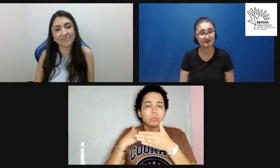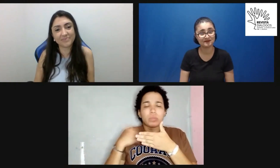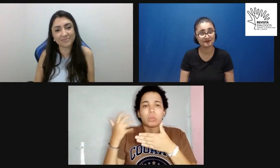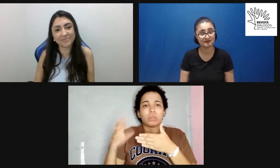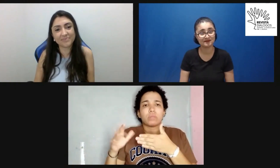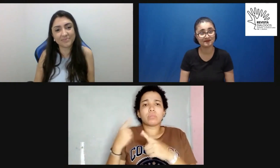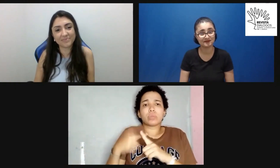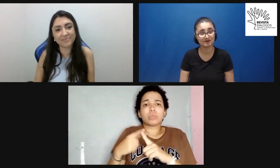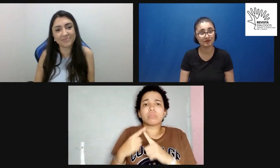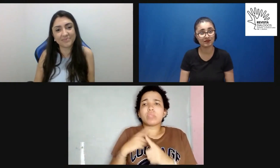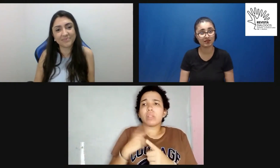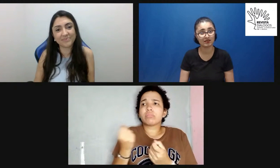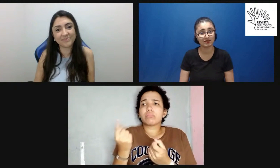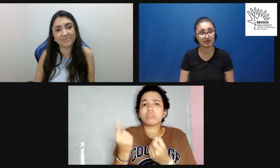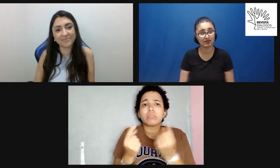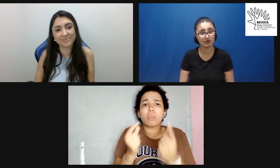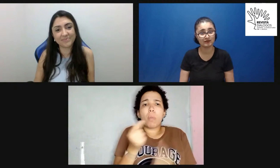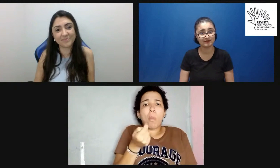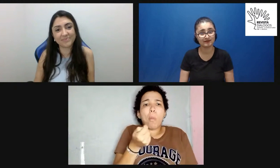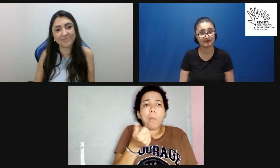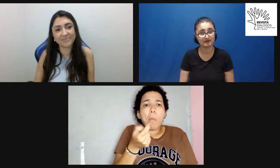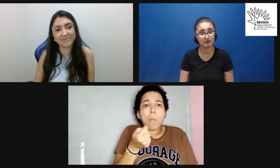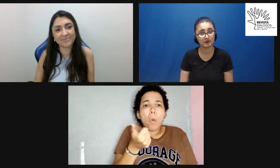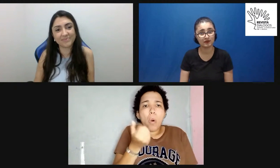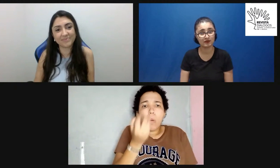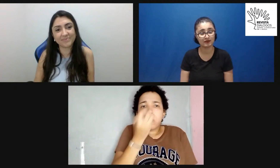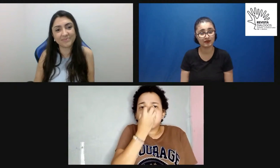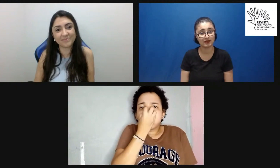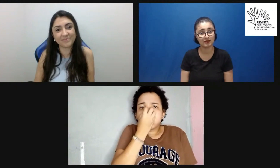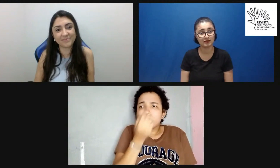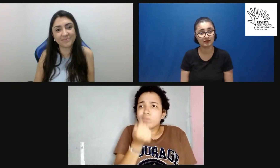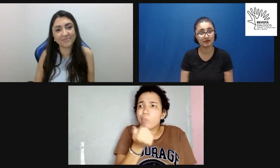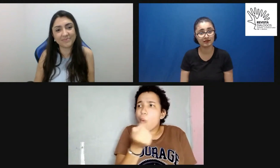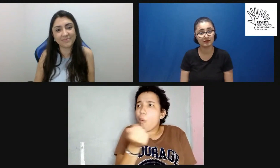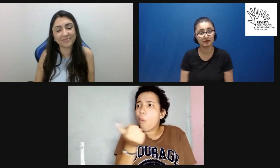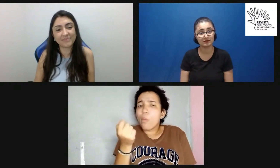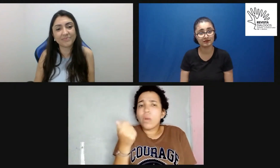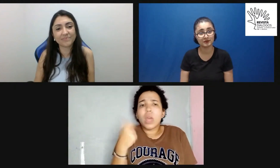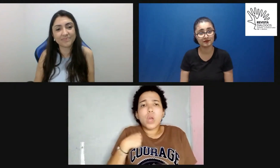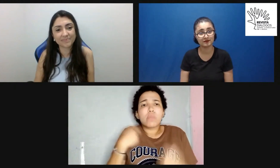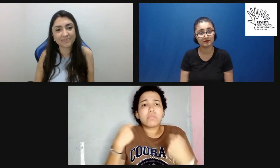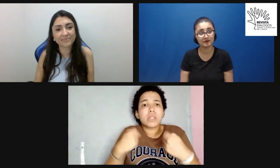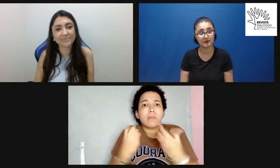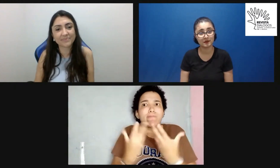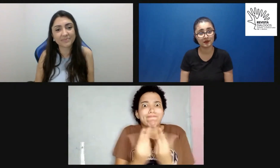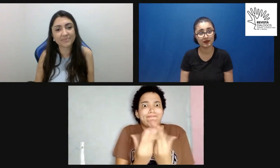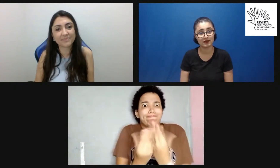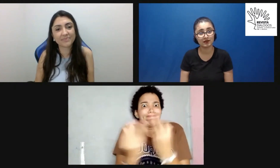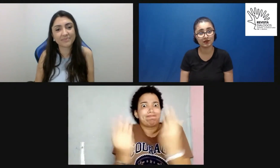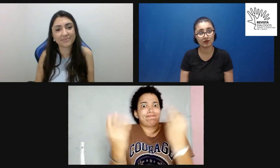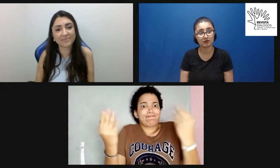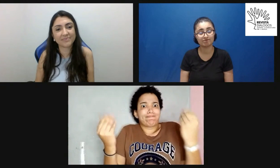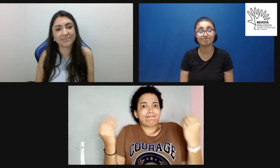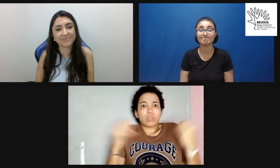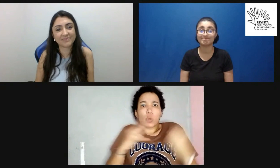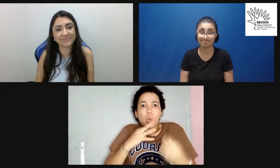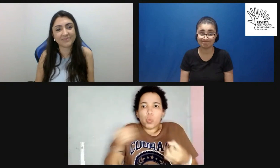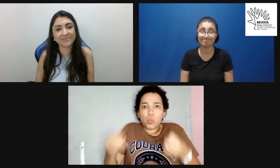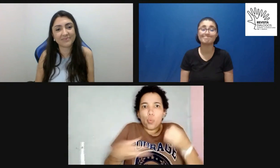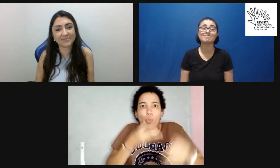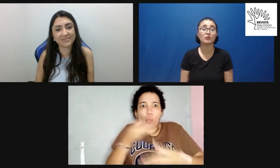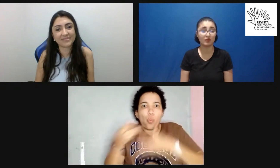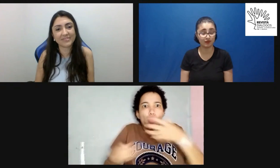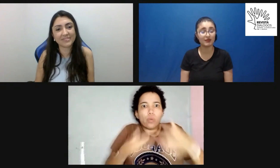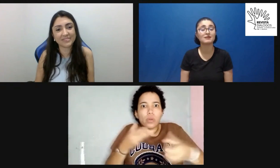surdos, porque existem poucos palhaços. Em minha opinião, é necessário que